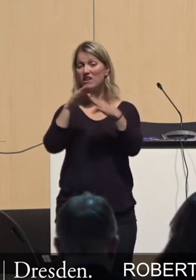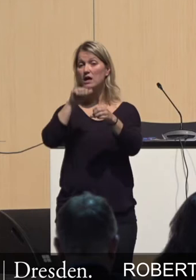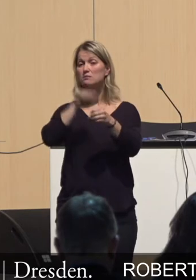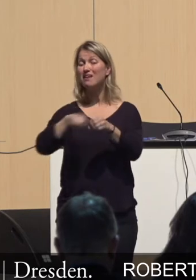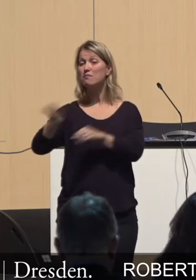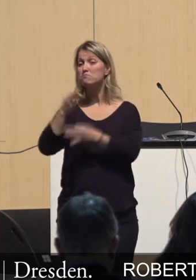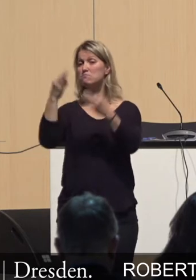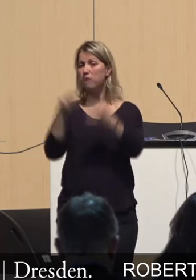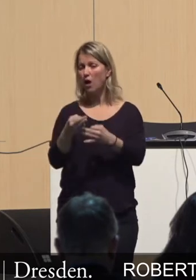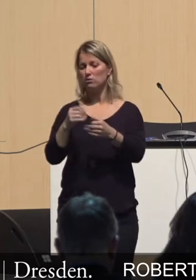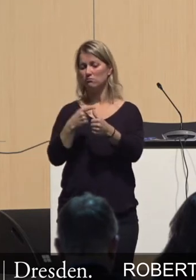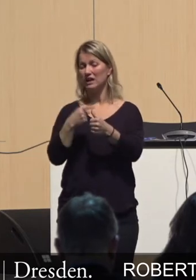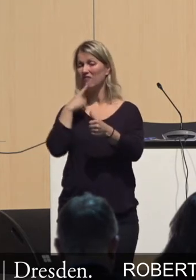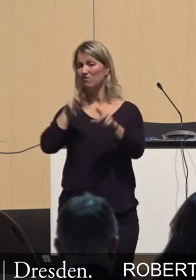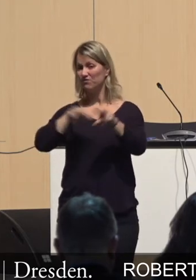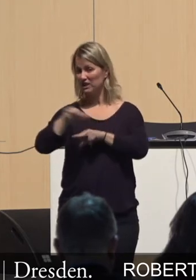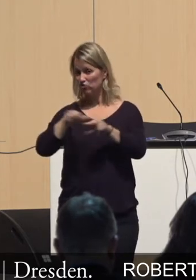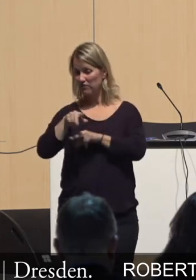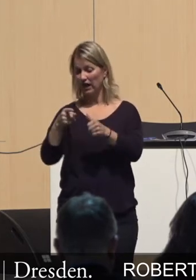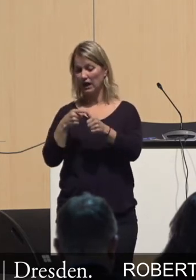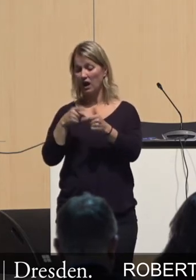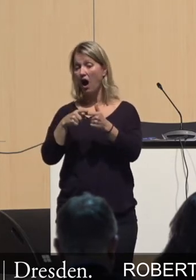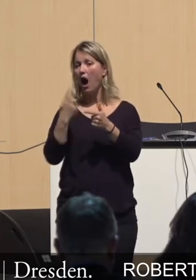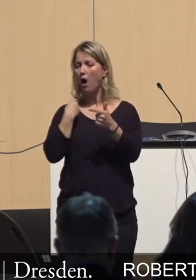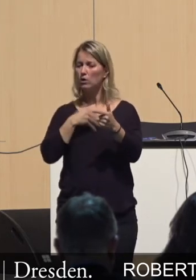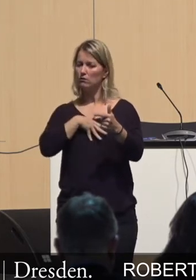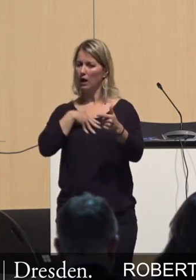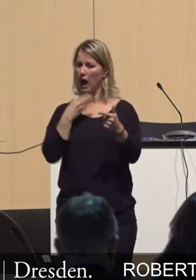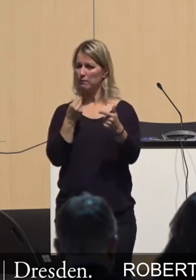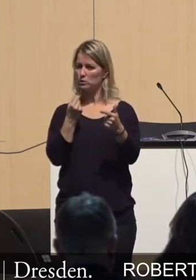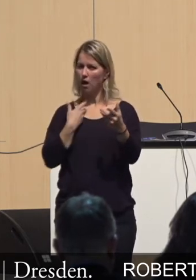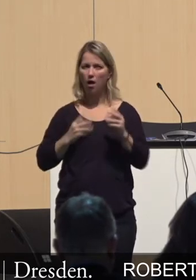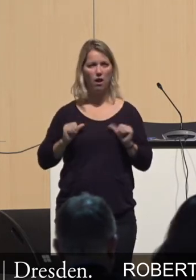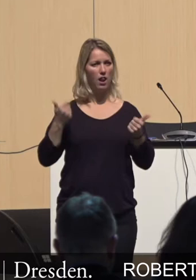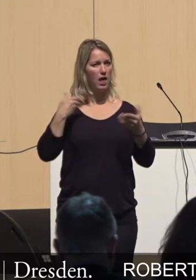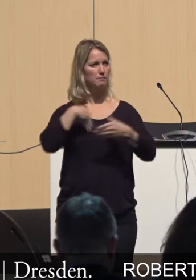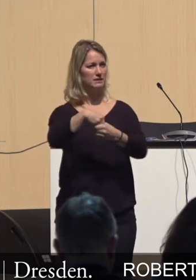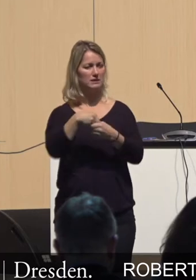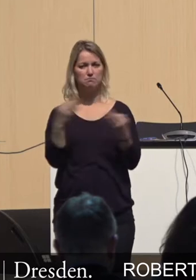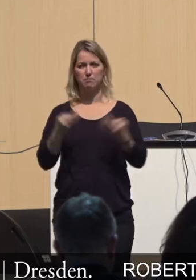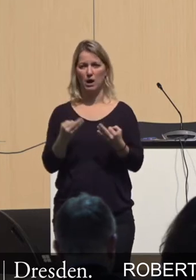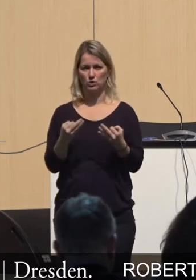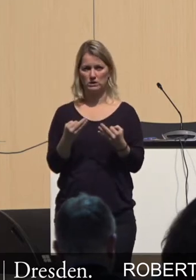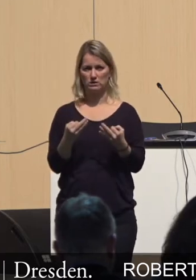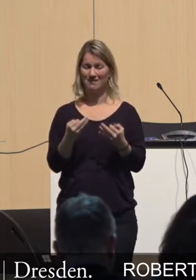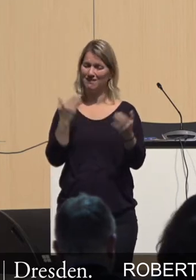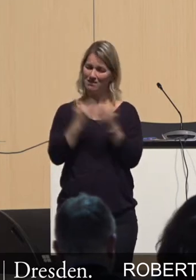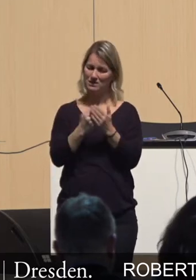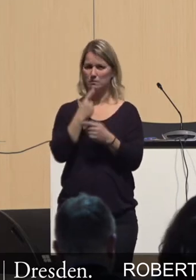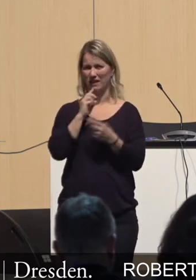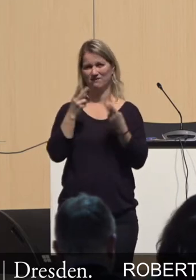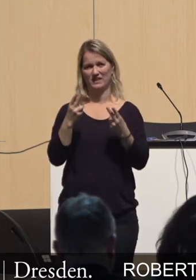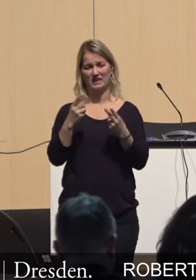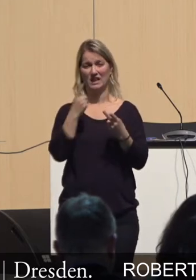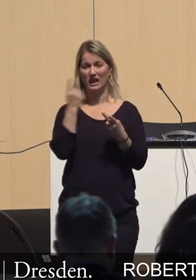aus wirtschaftlicher Sicht, aber auch als emotionales Erlebnis. Und daher finde ich es richtig, dass die Wirtschaftsförderung bis